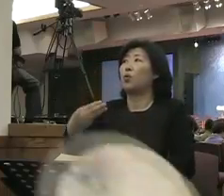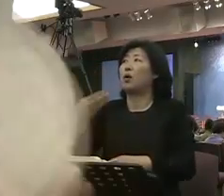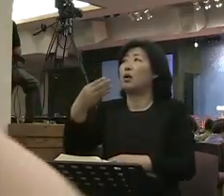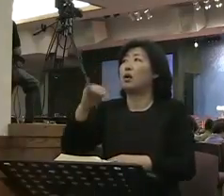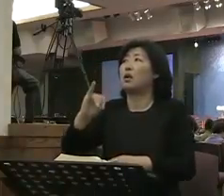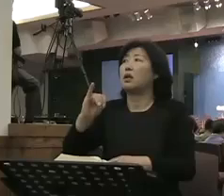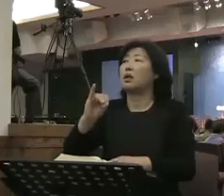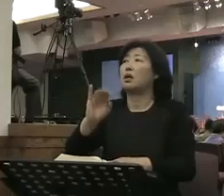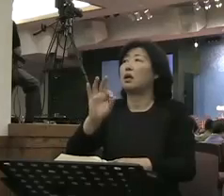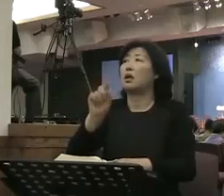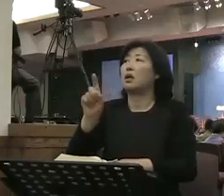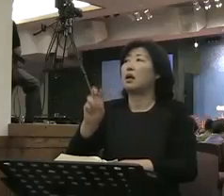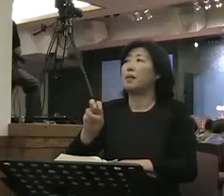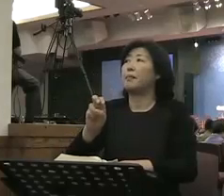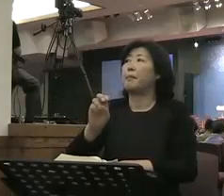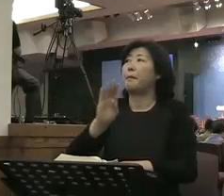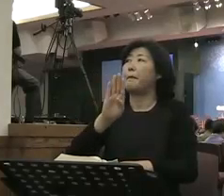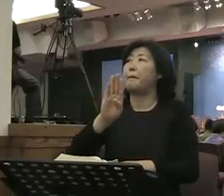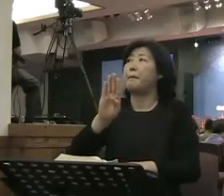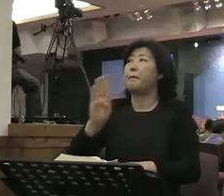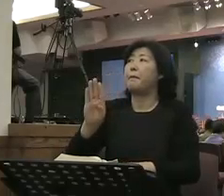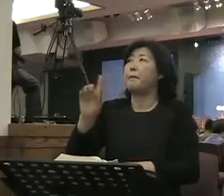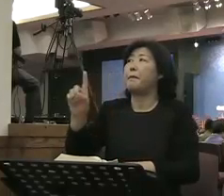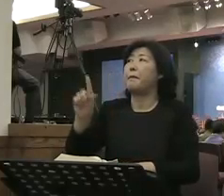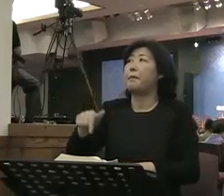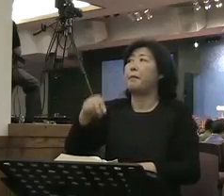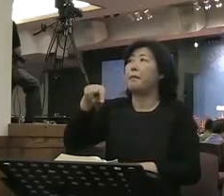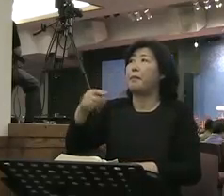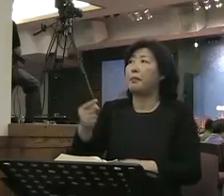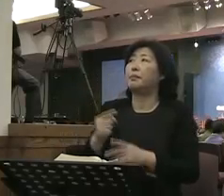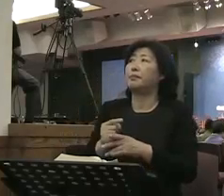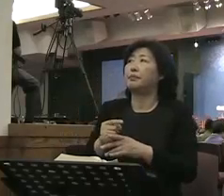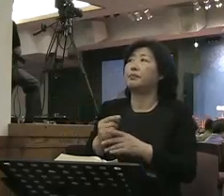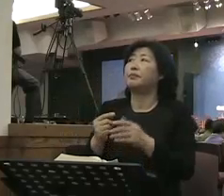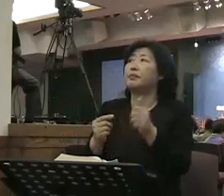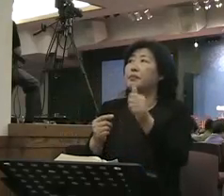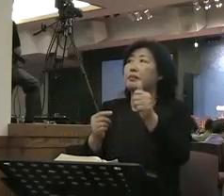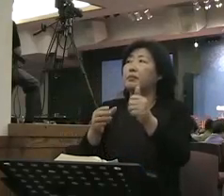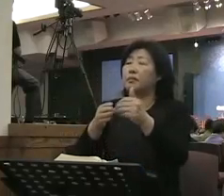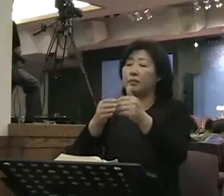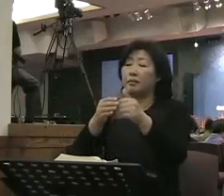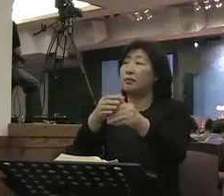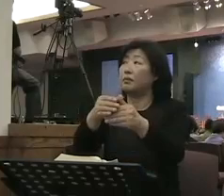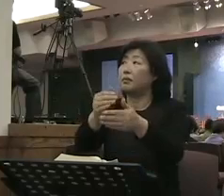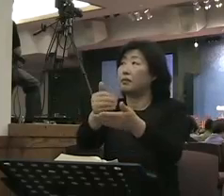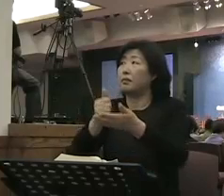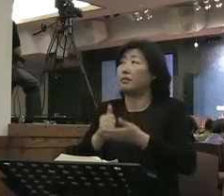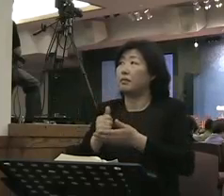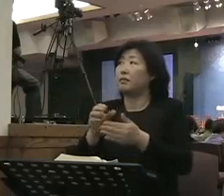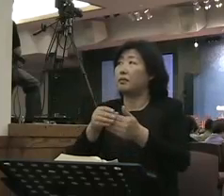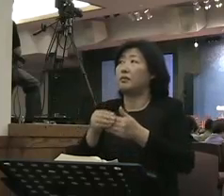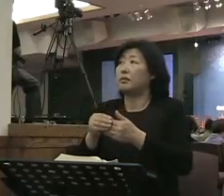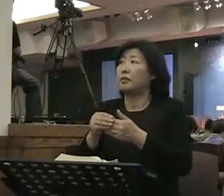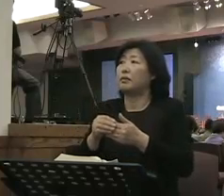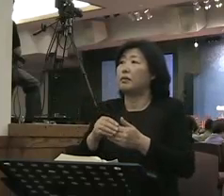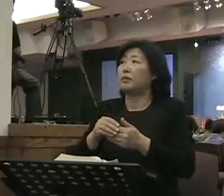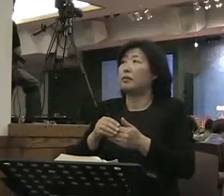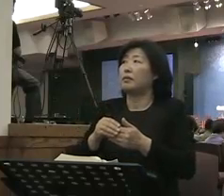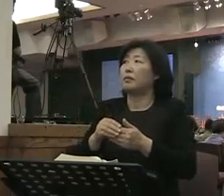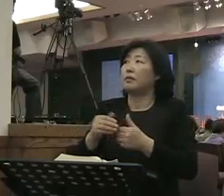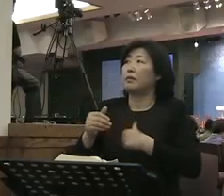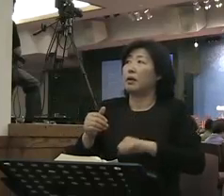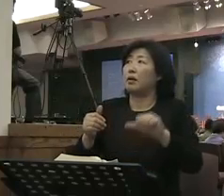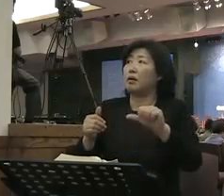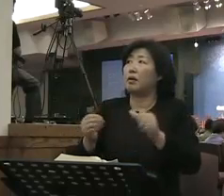미스터 팍스는 그날로 이 아이를 입양하여 자신의 아들로 키웠고, 이 기사가